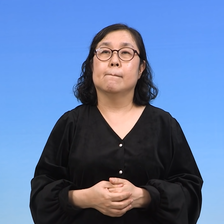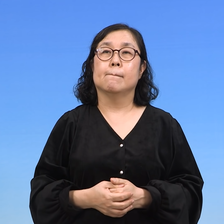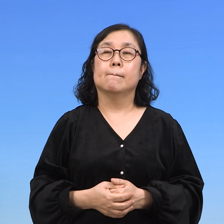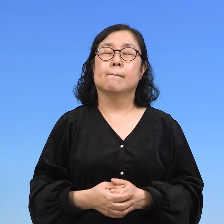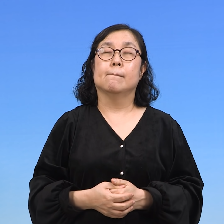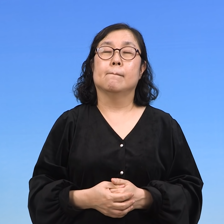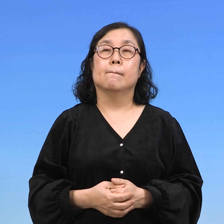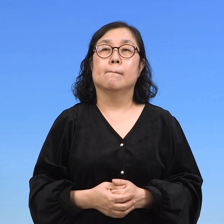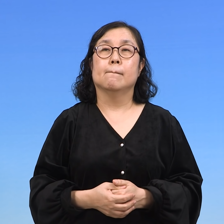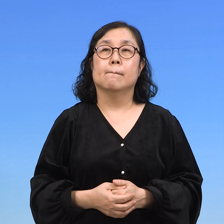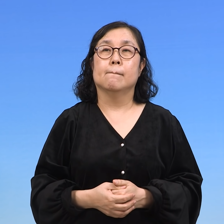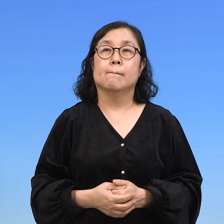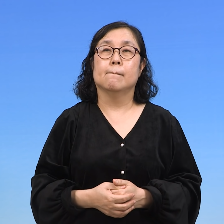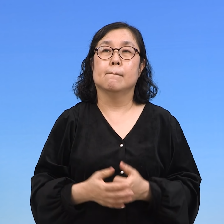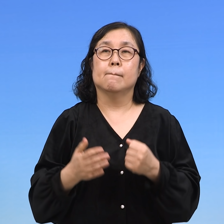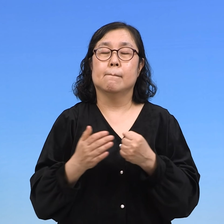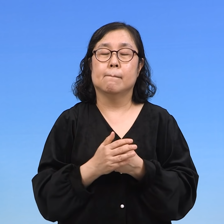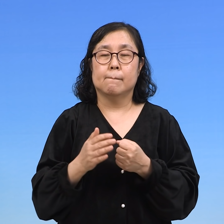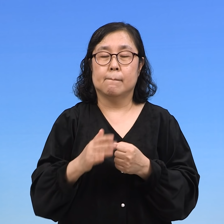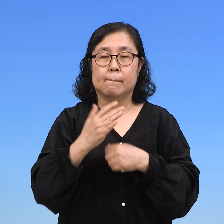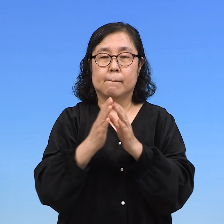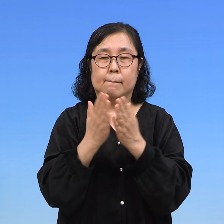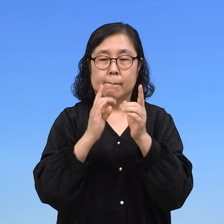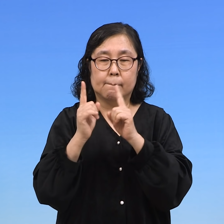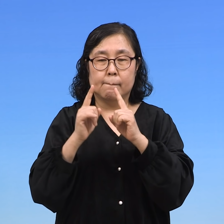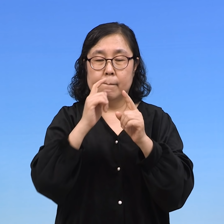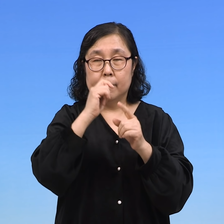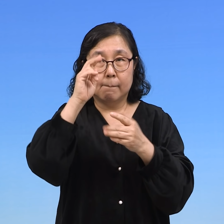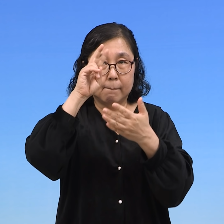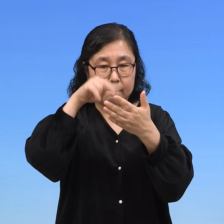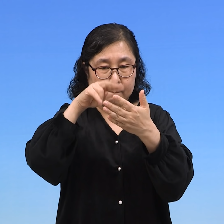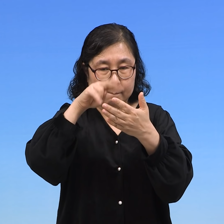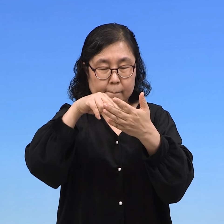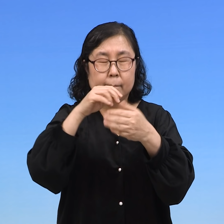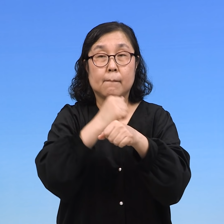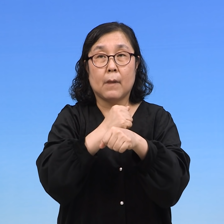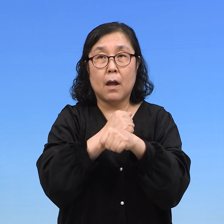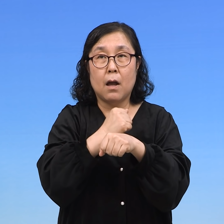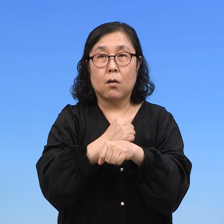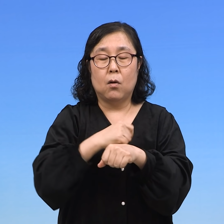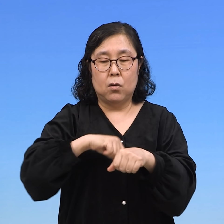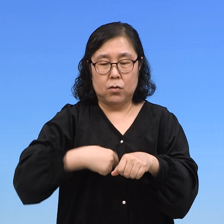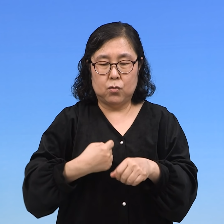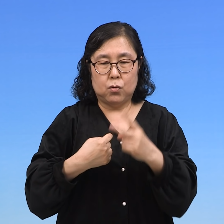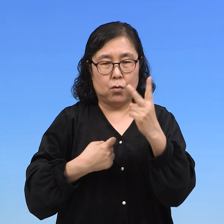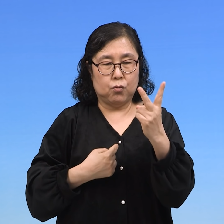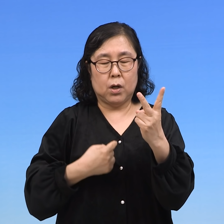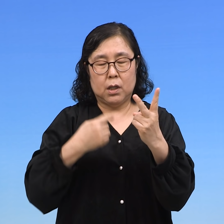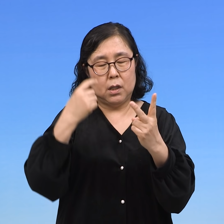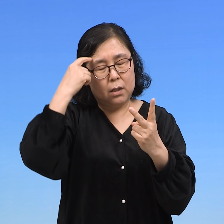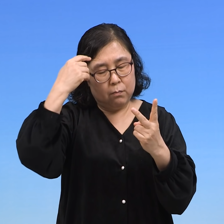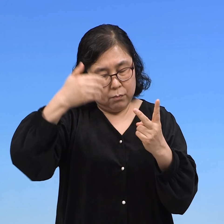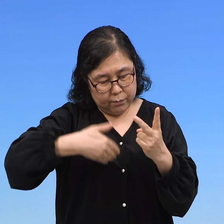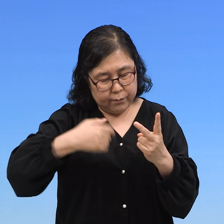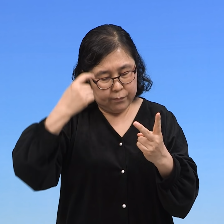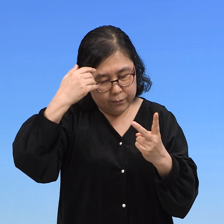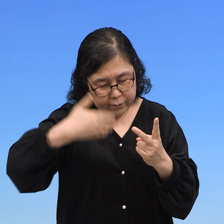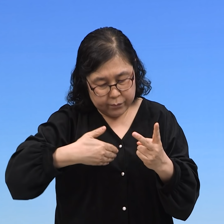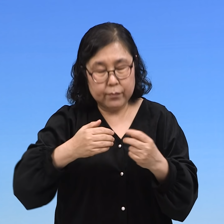그래서 저는 이런 차원에서 오는 이 본부 말씀들을 묵상하면서 제 스스로 두 가지 질문을 계속 던졌는데요